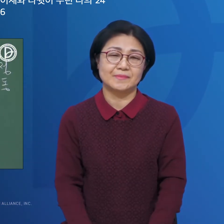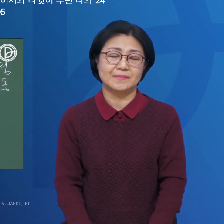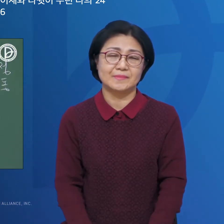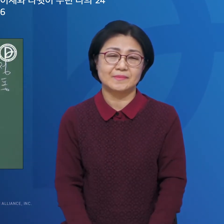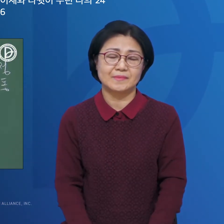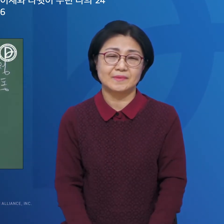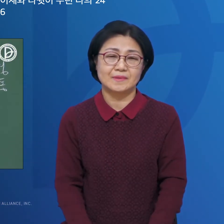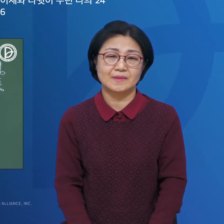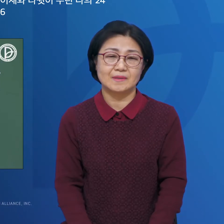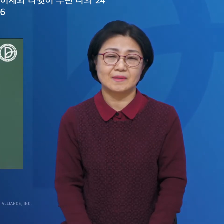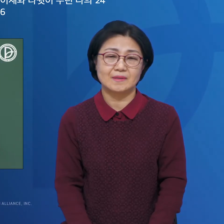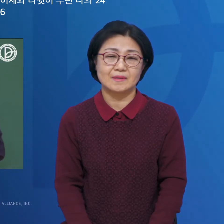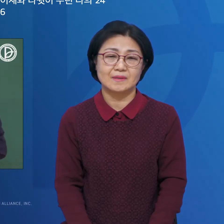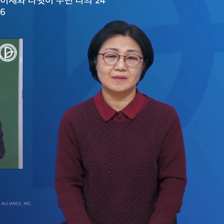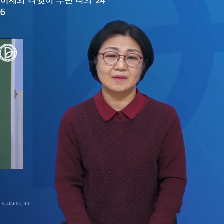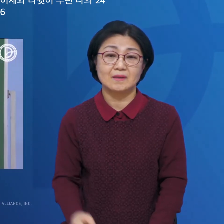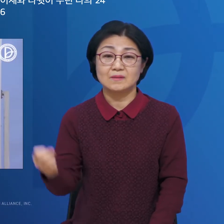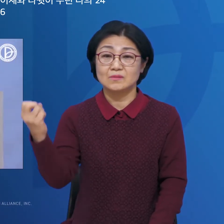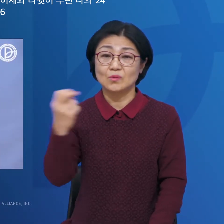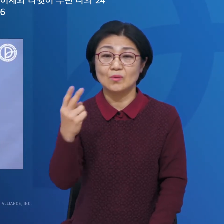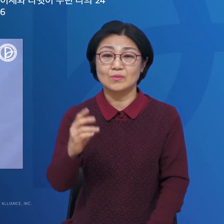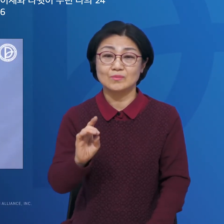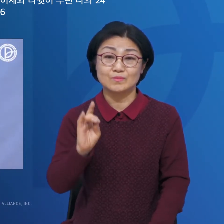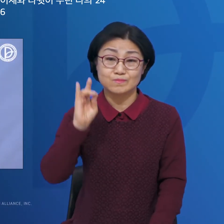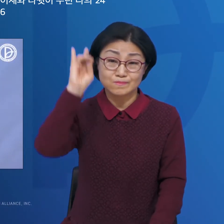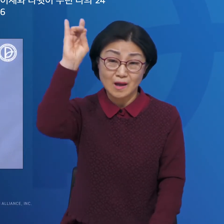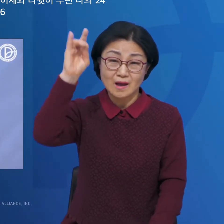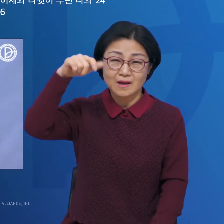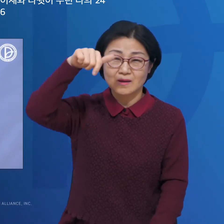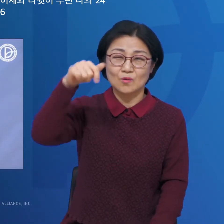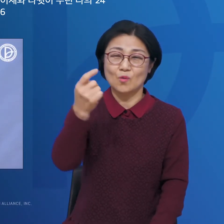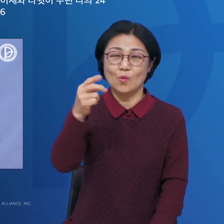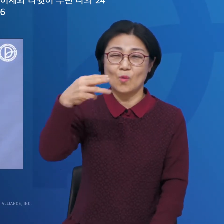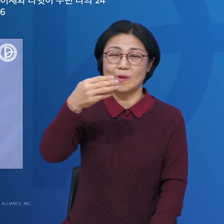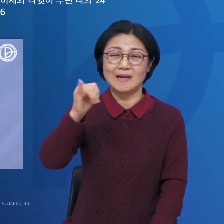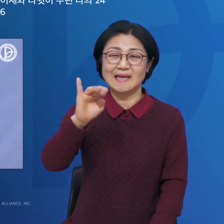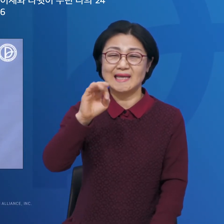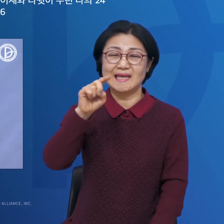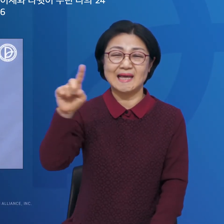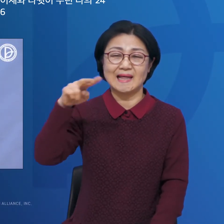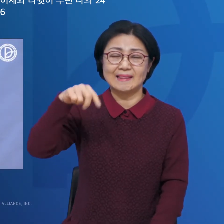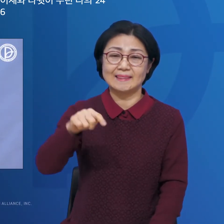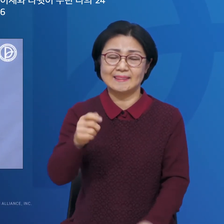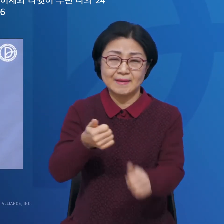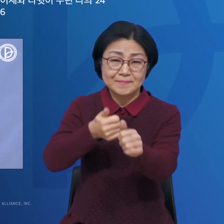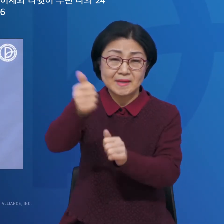what else? 골리앗을 이길 때 어떻게 했습니까? What did he do when he overcame Goliath?